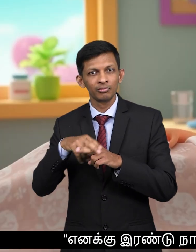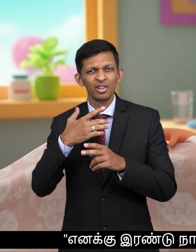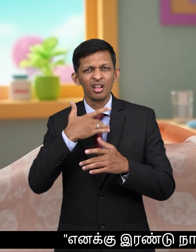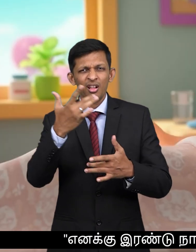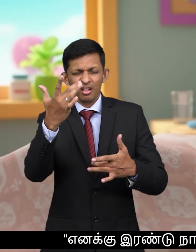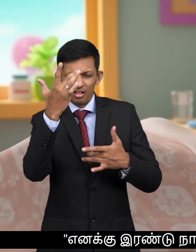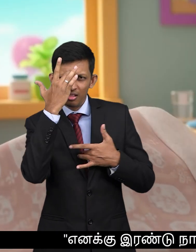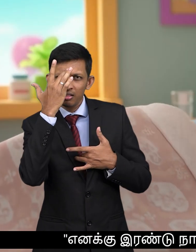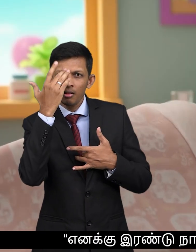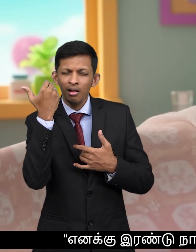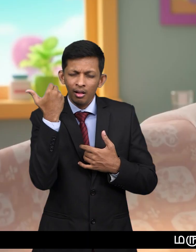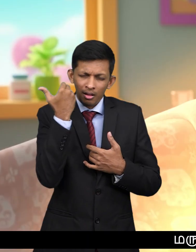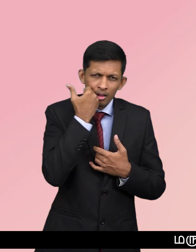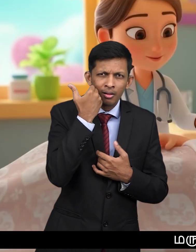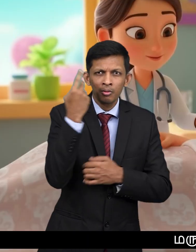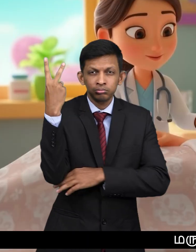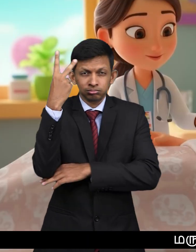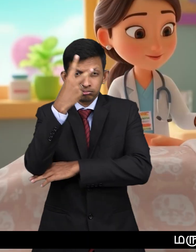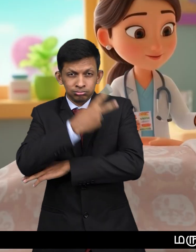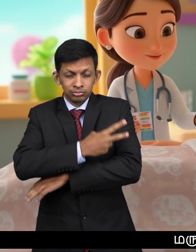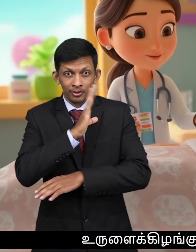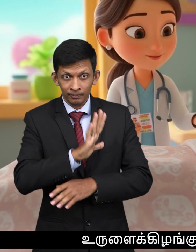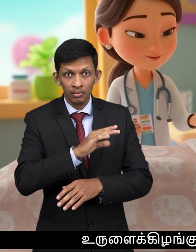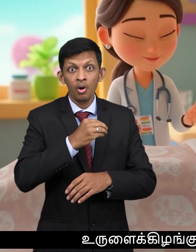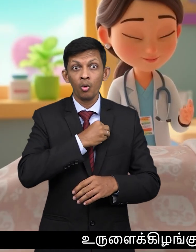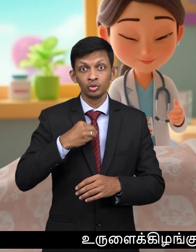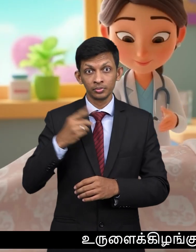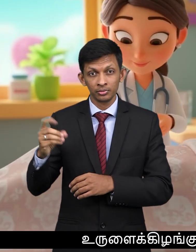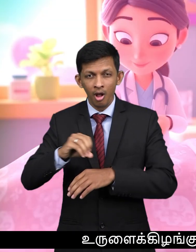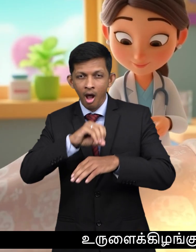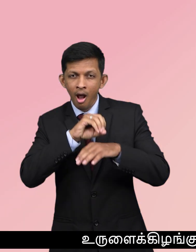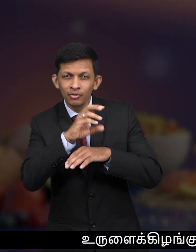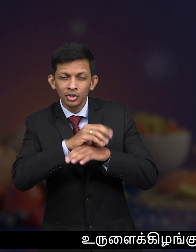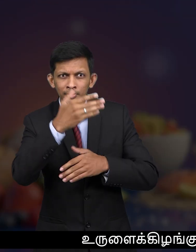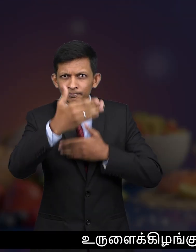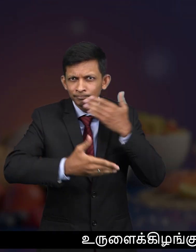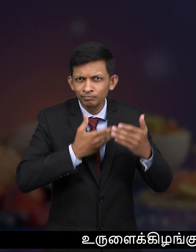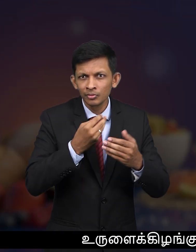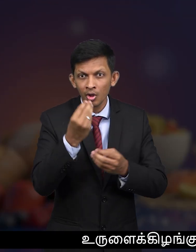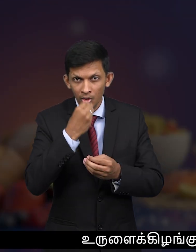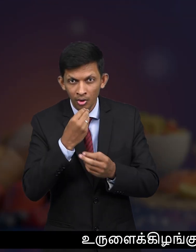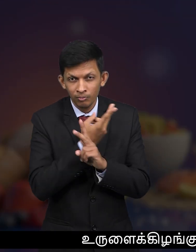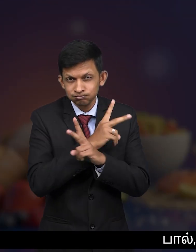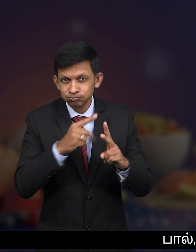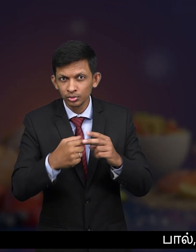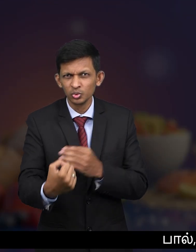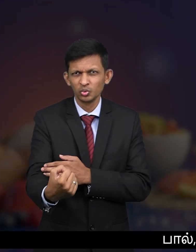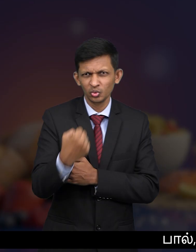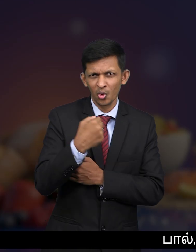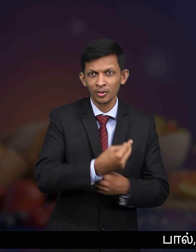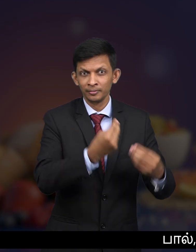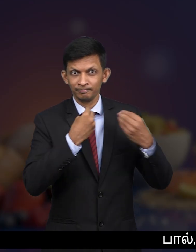நாட்களாக காய்ச்சல் இருக்கிறது. மருத்துவர் சாதம், உருளைக்கிழங்கு, ரொட்டி போன்ற சக்தியை